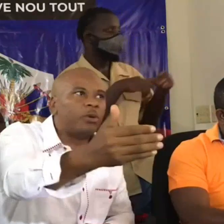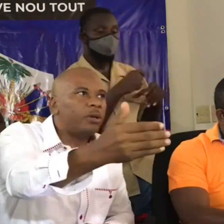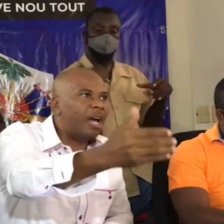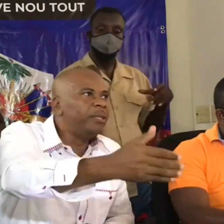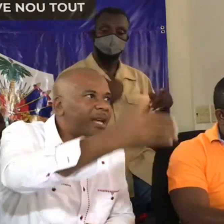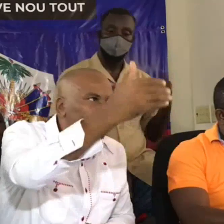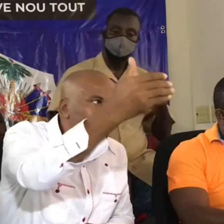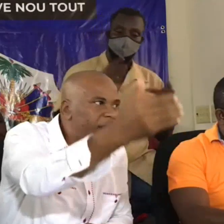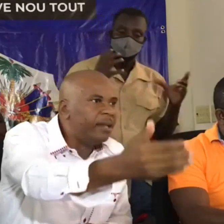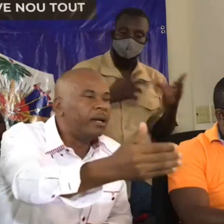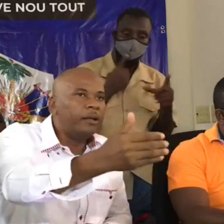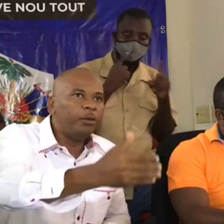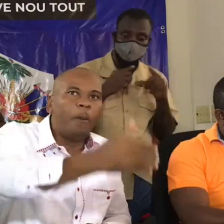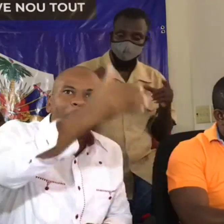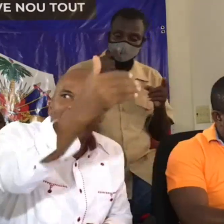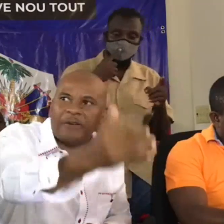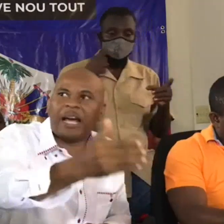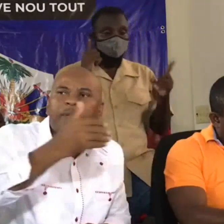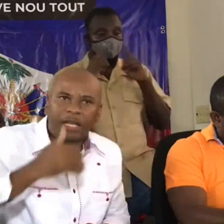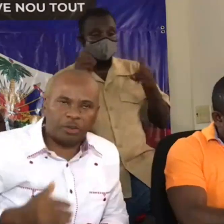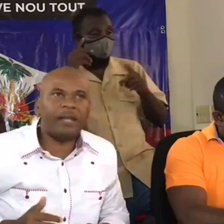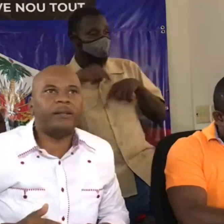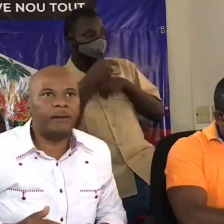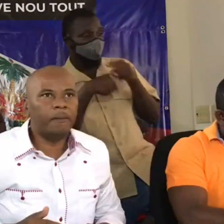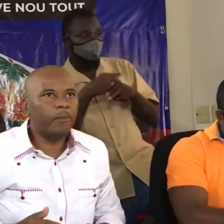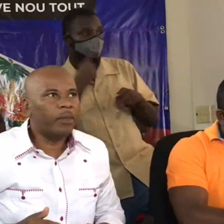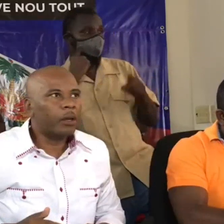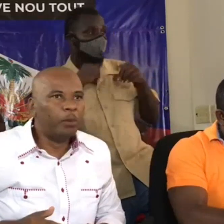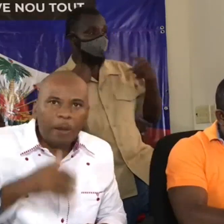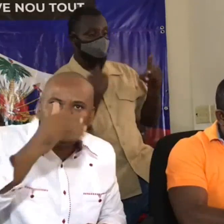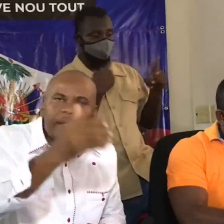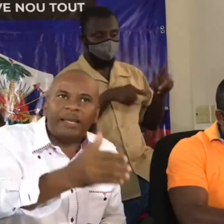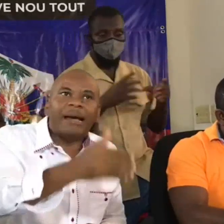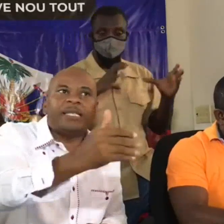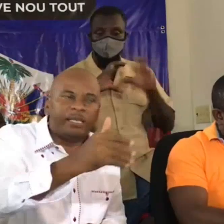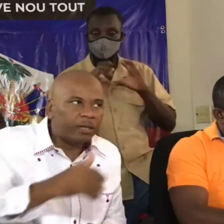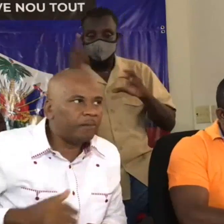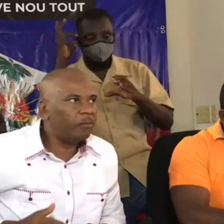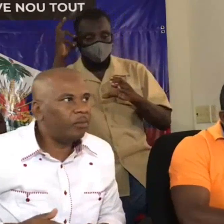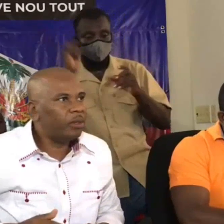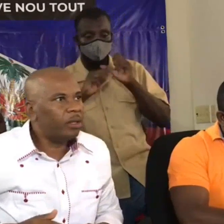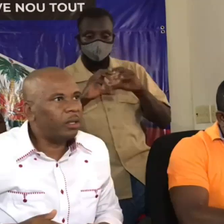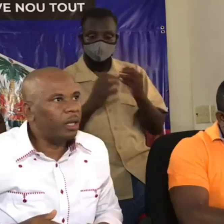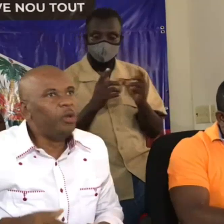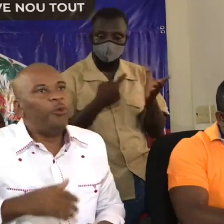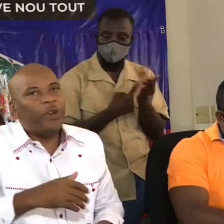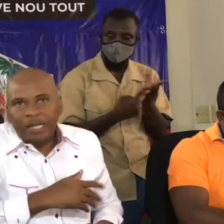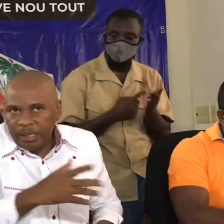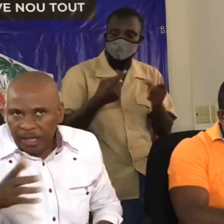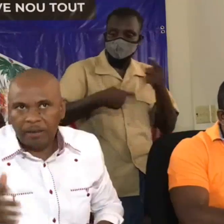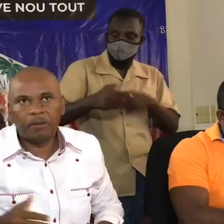pouvoirs, l'administration Biden, il a parlé avec l'administration Biden pour le département d'État ressaisir. Et